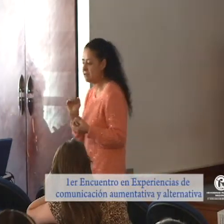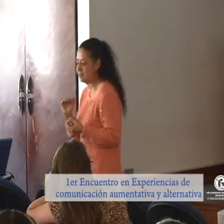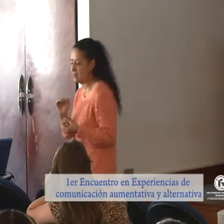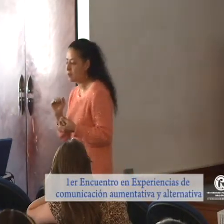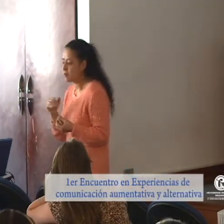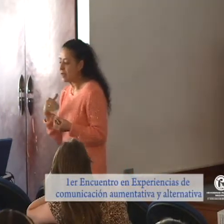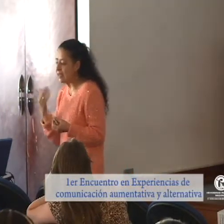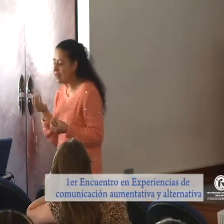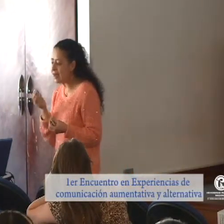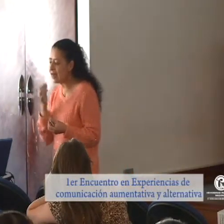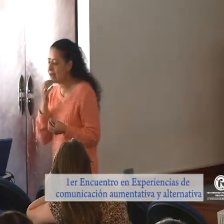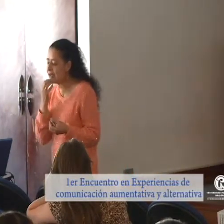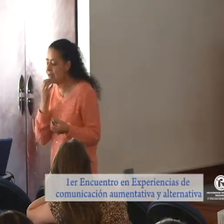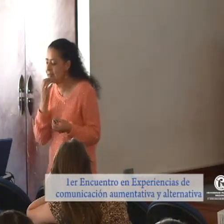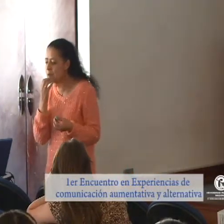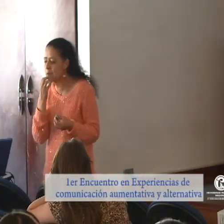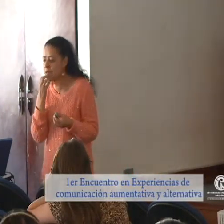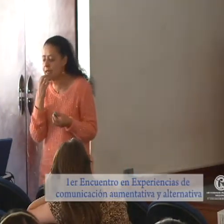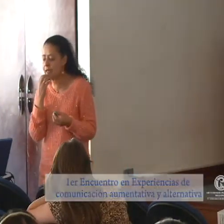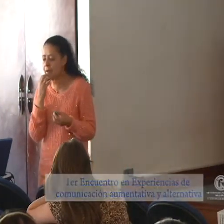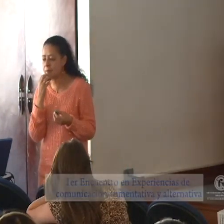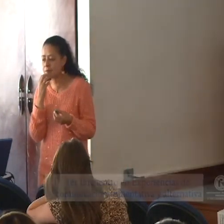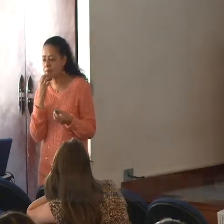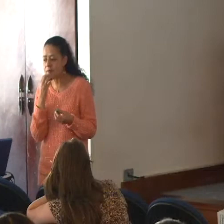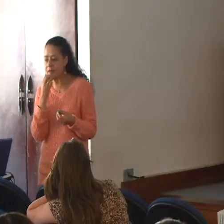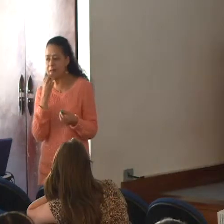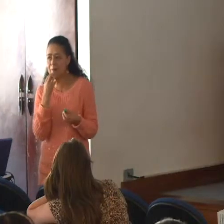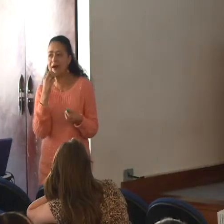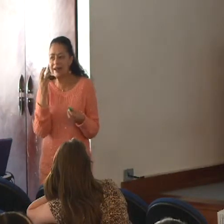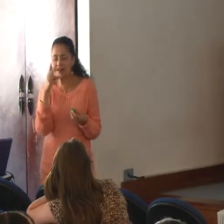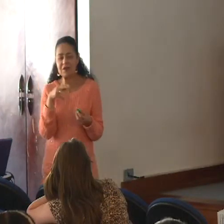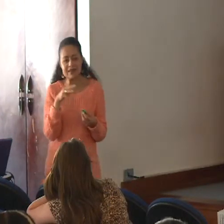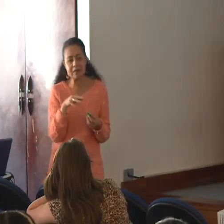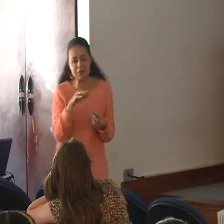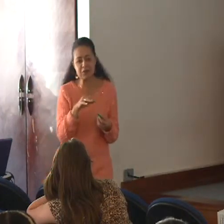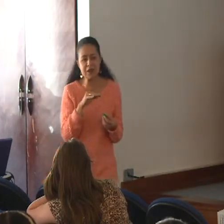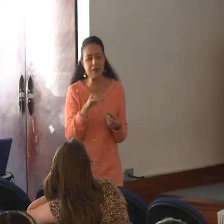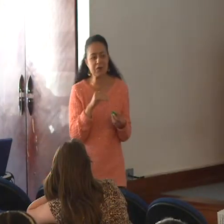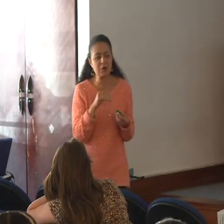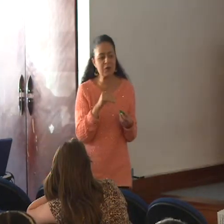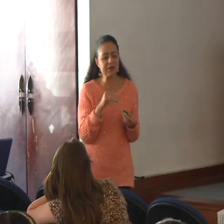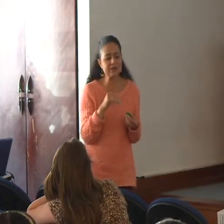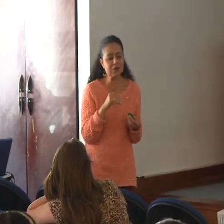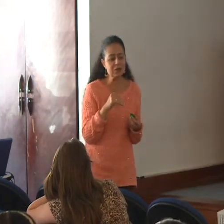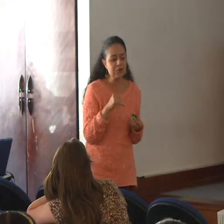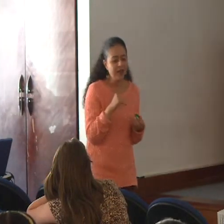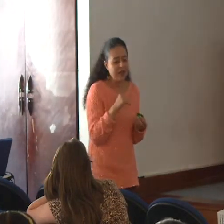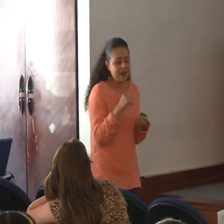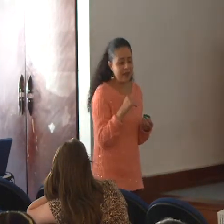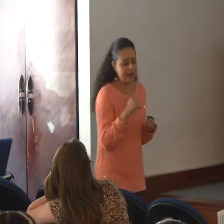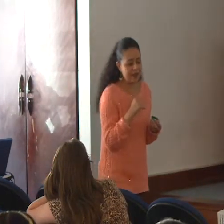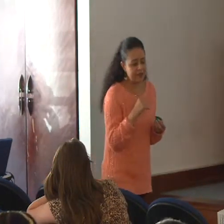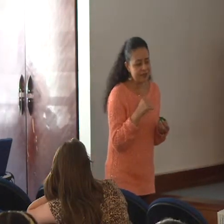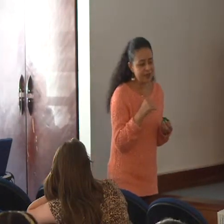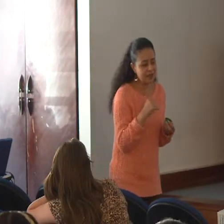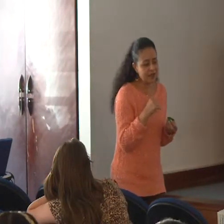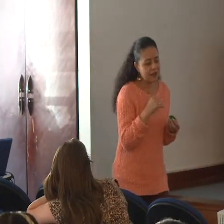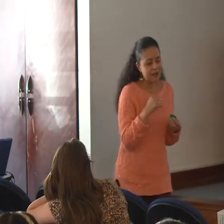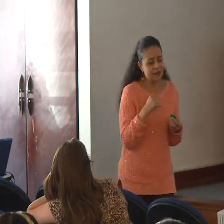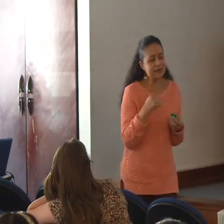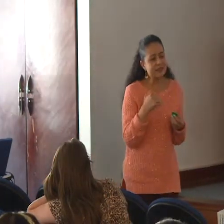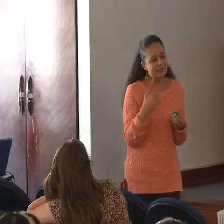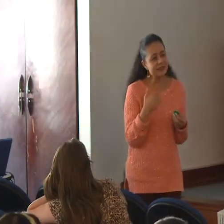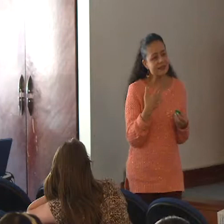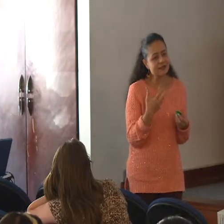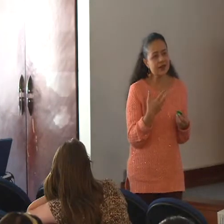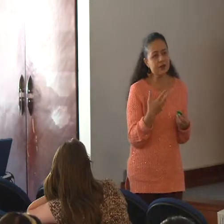las cuales yo quisiera hacer énfasis. Y la segunda, que va relacionada también con estos elementos comunicativos, es